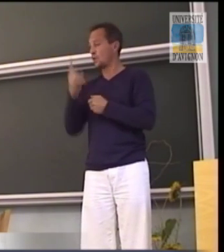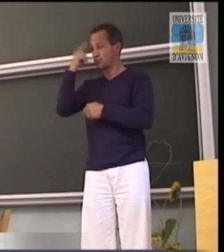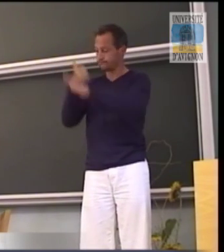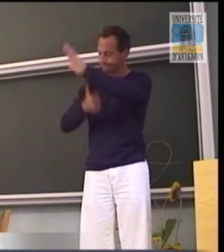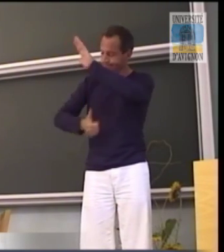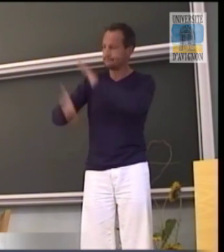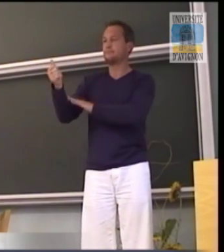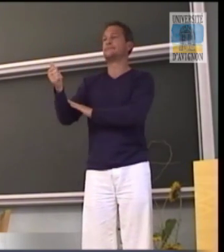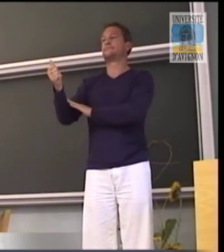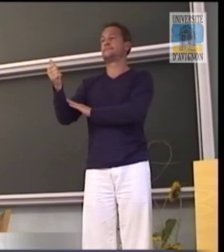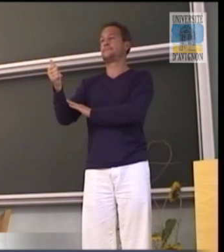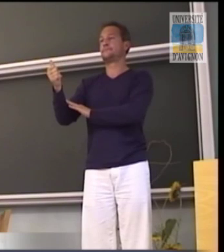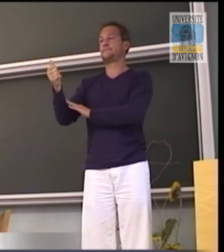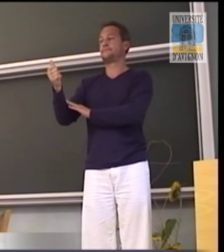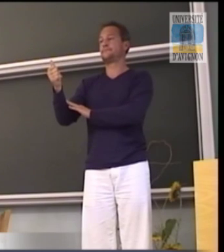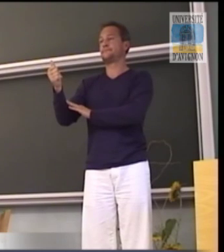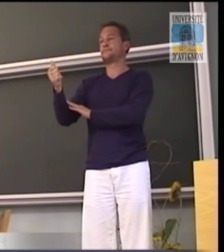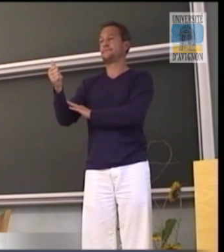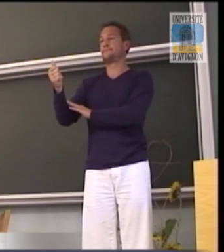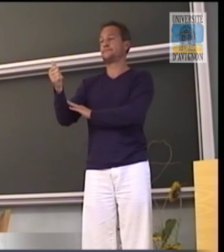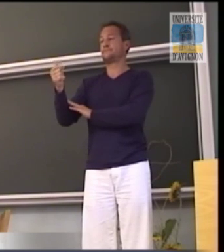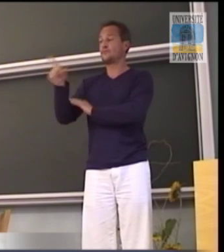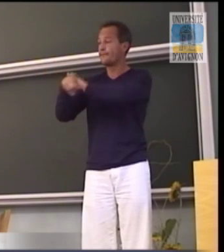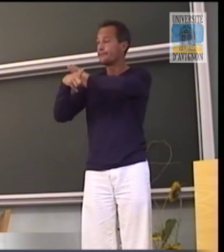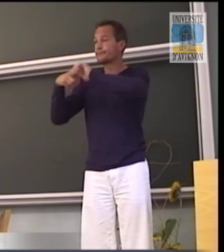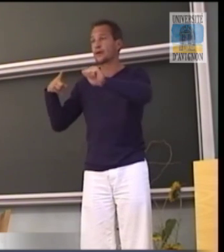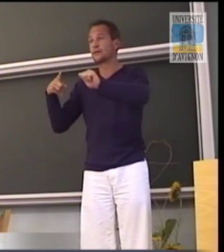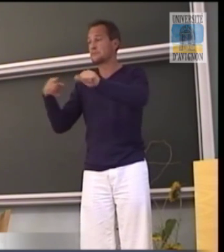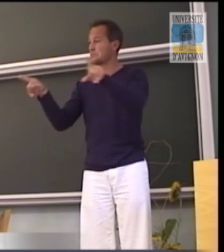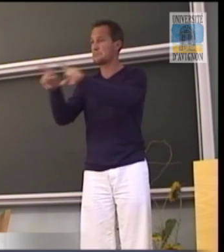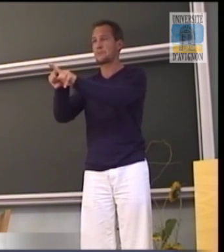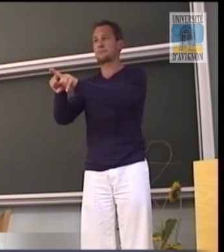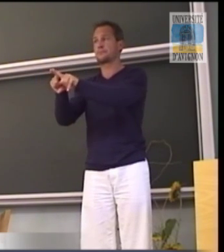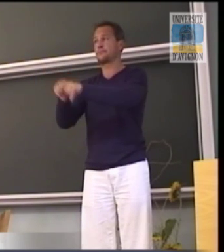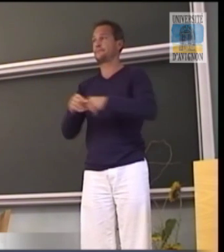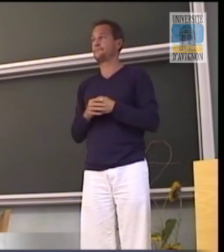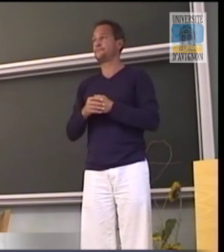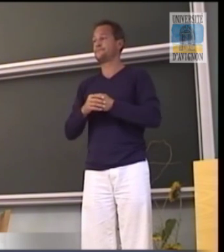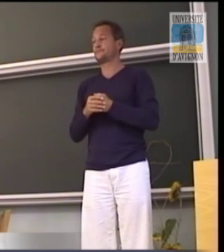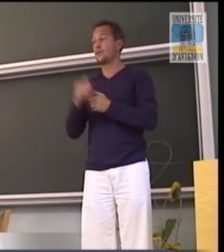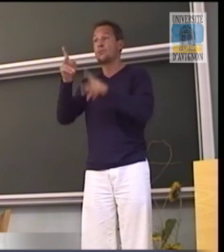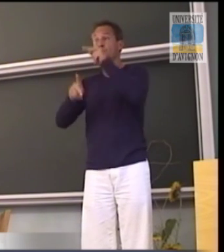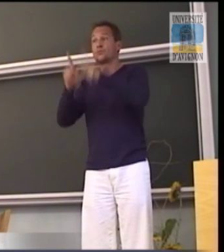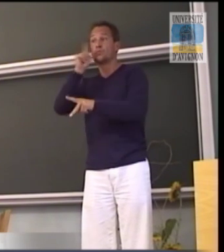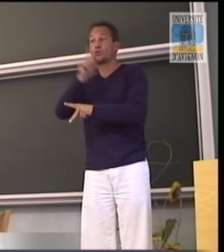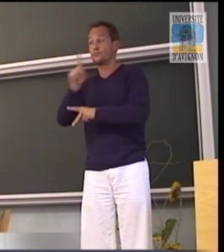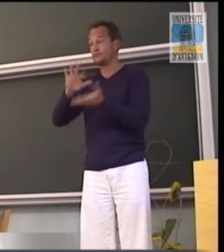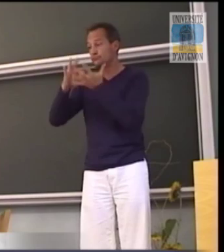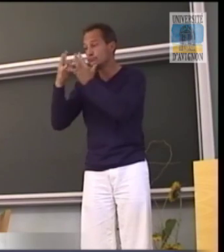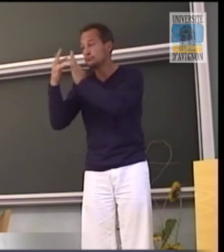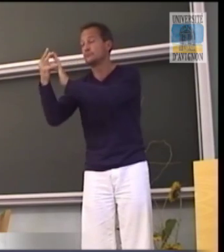tour, accompagnés ou non par nos soins, réaliser les mêmes choses et j'espère même les améliorer, car tout est